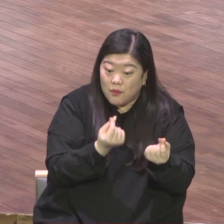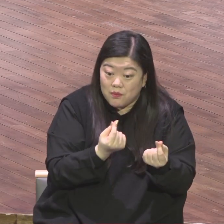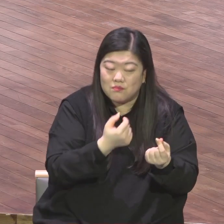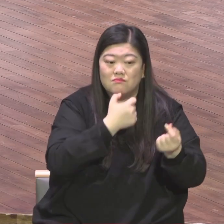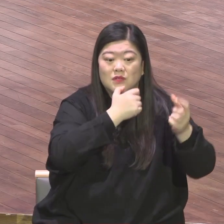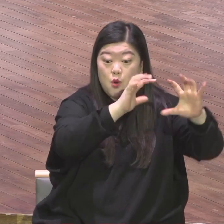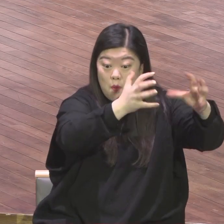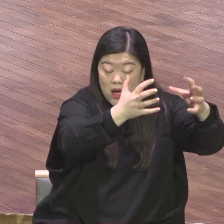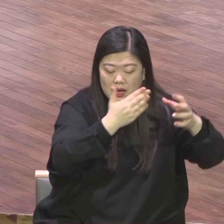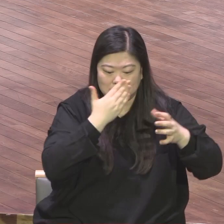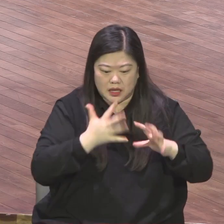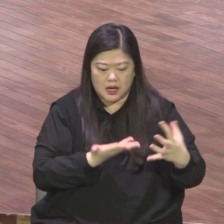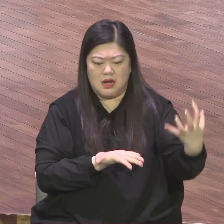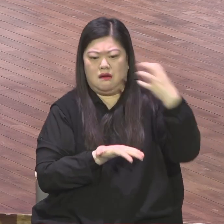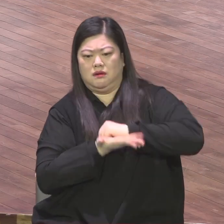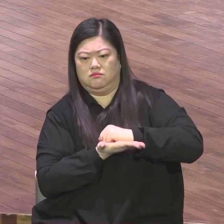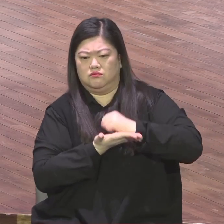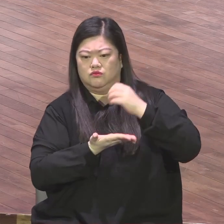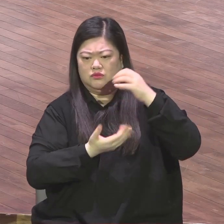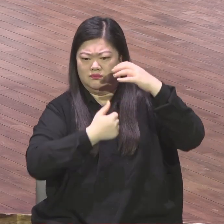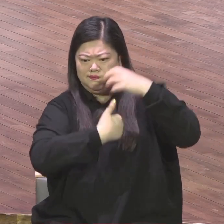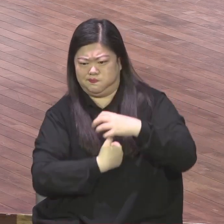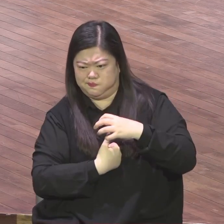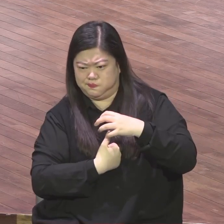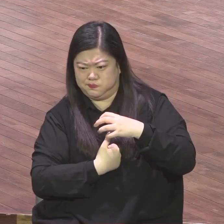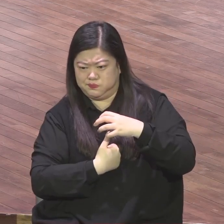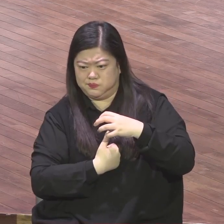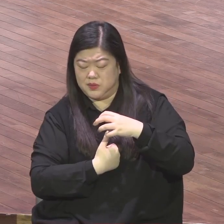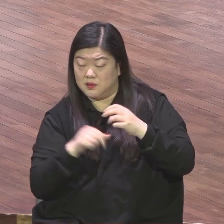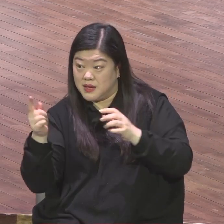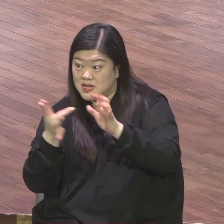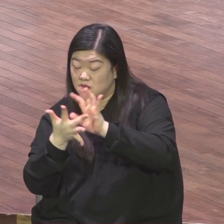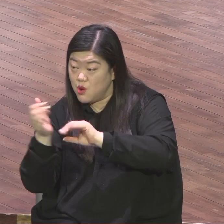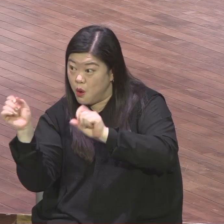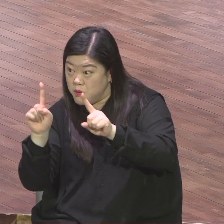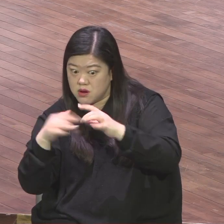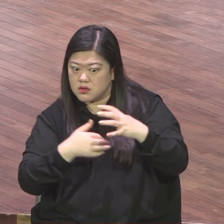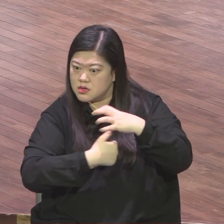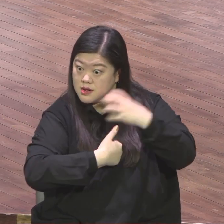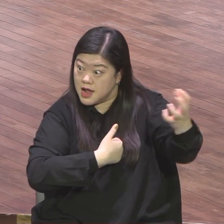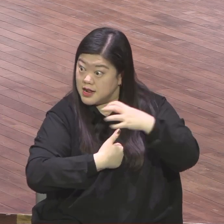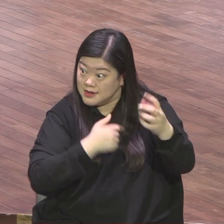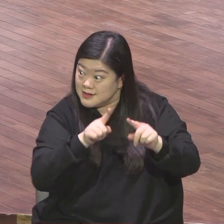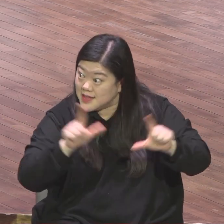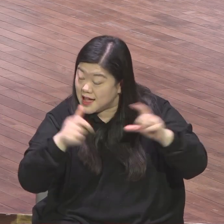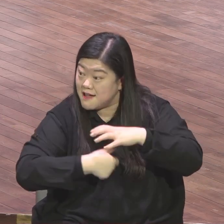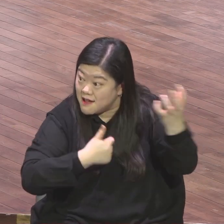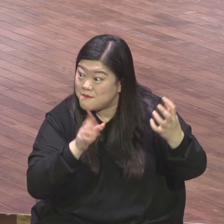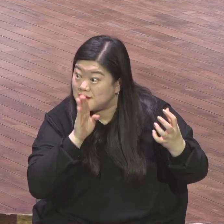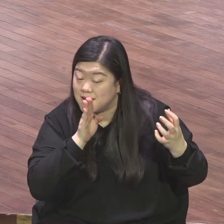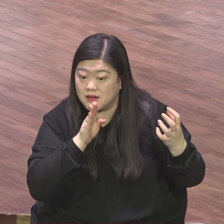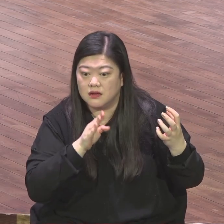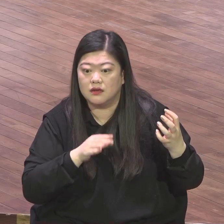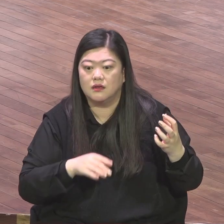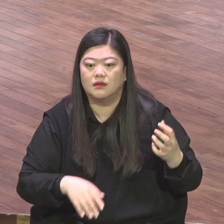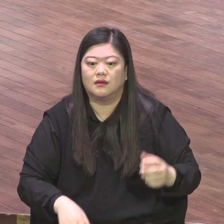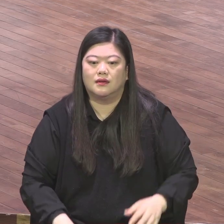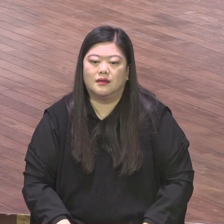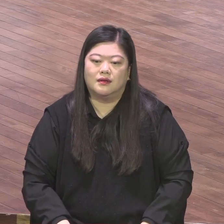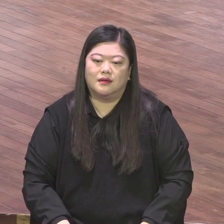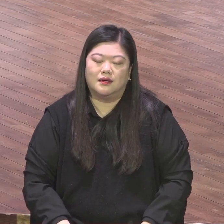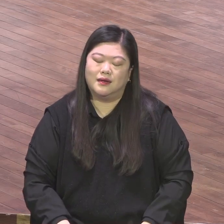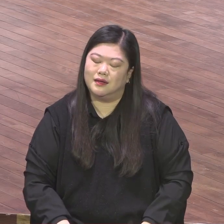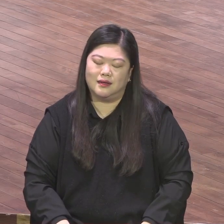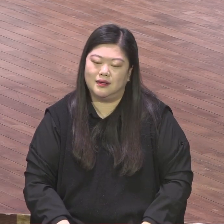제사들이 말하는 이 회복은요 치유와 회복을 이 말한 의미가 아니고 땅을 뭐라고 좋게 말하면 땅을